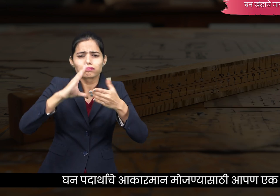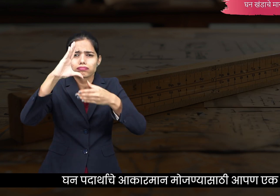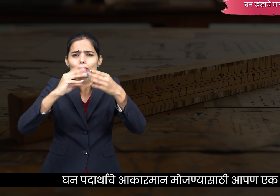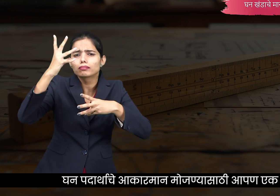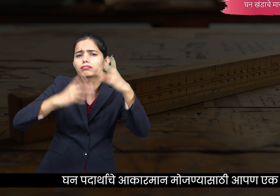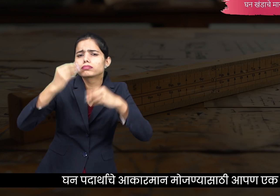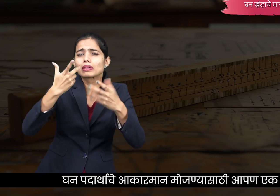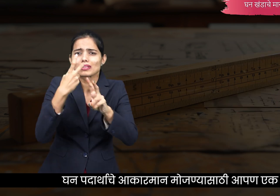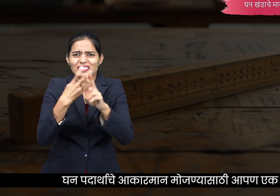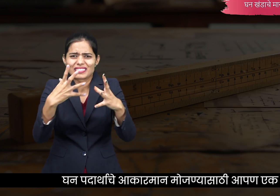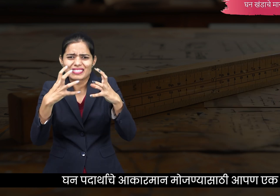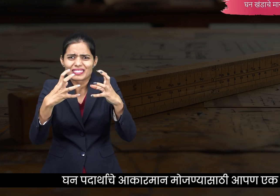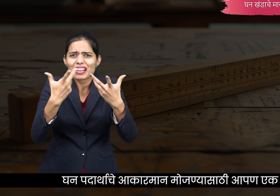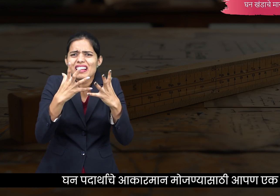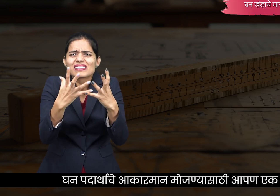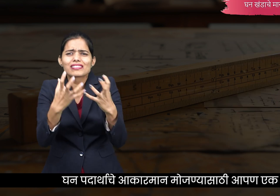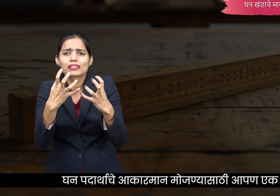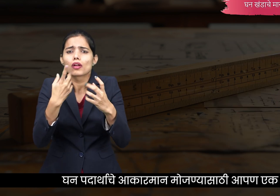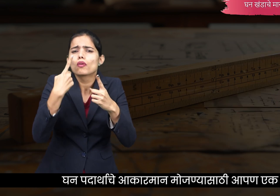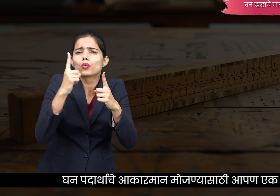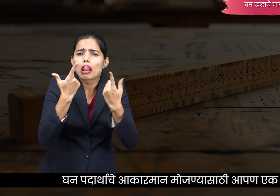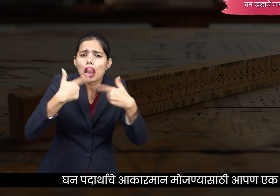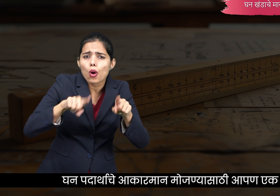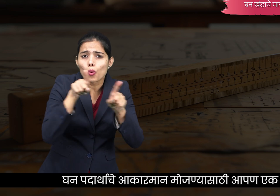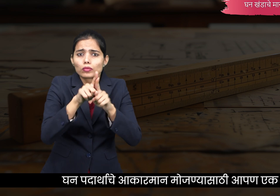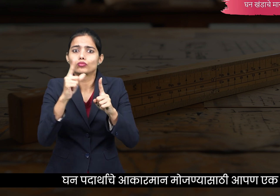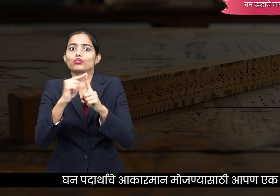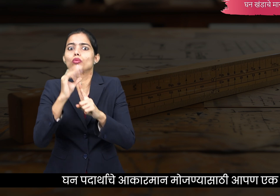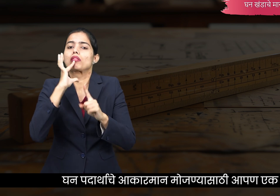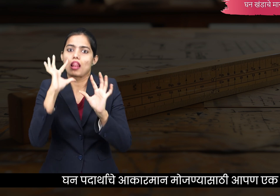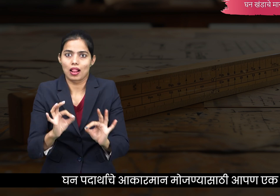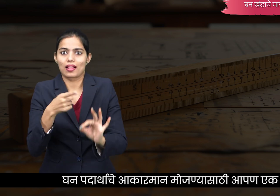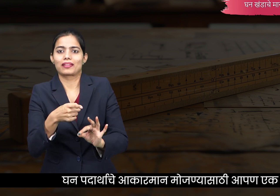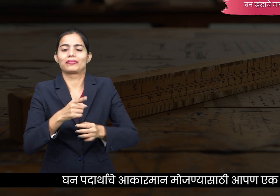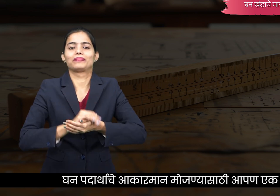घन पदार्थांचे आकारमान मोजण्यासाठी आपण एक कृती करूया.